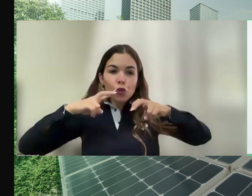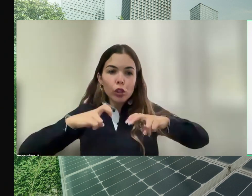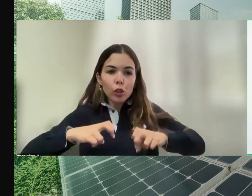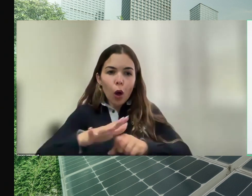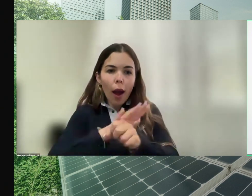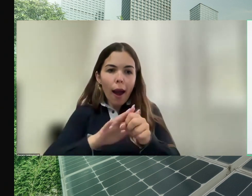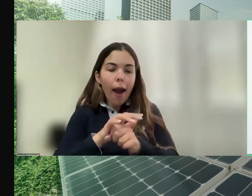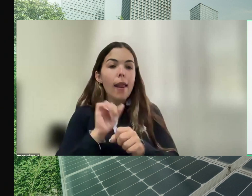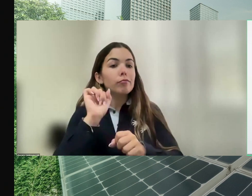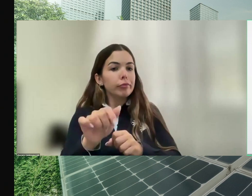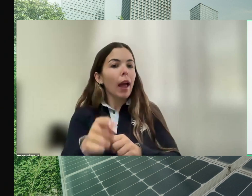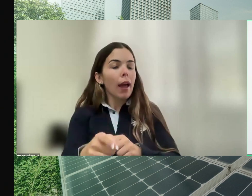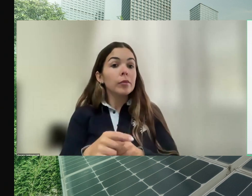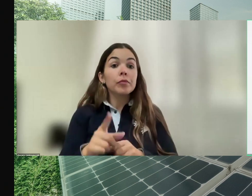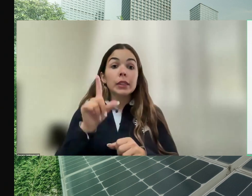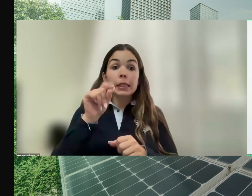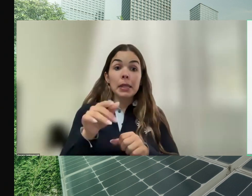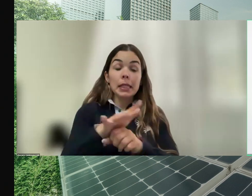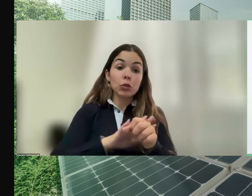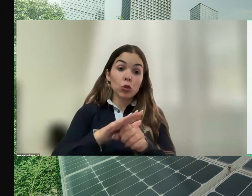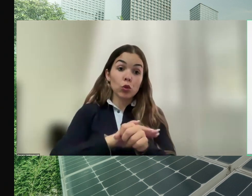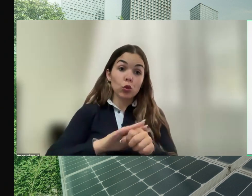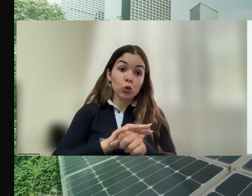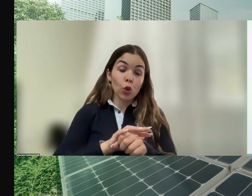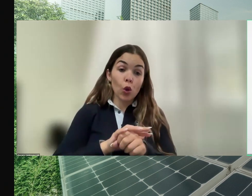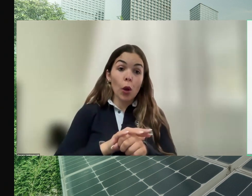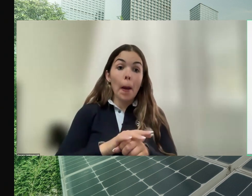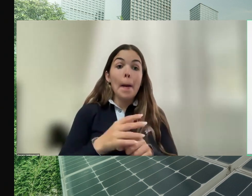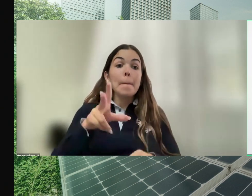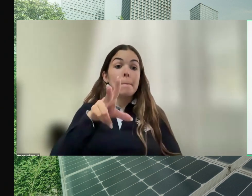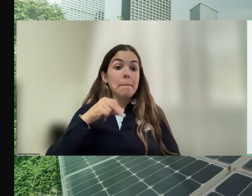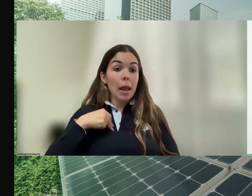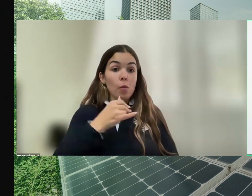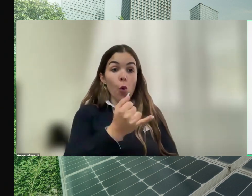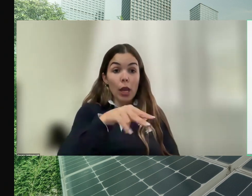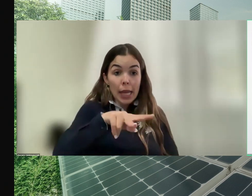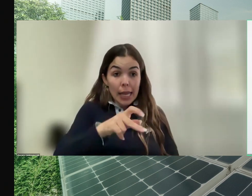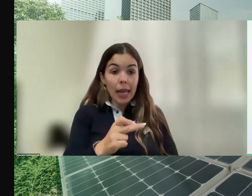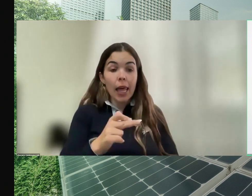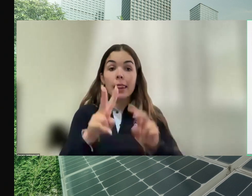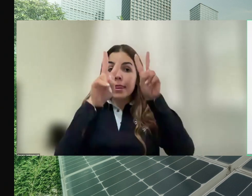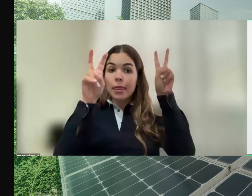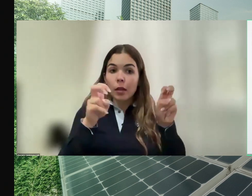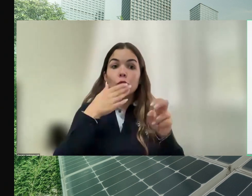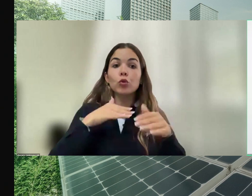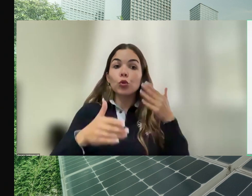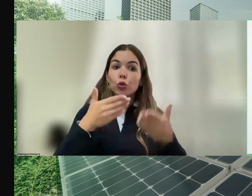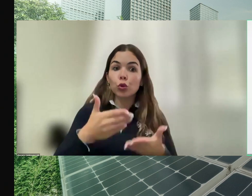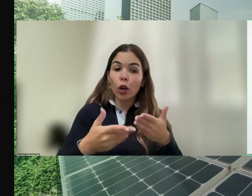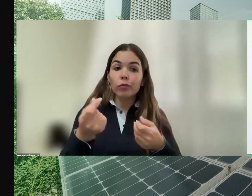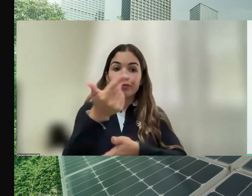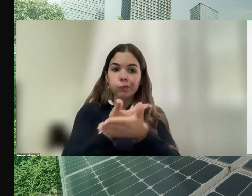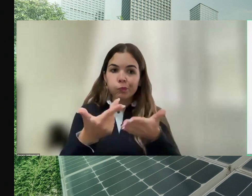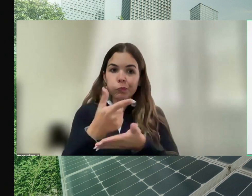como é o caso da realização da 2ª edição do Prémio INA sobre o tema da sustentabilidade social, económica e ambiental